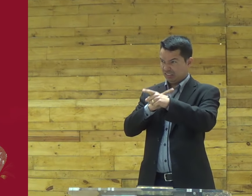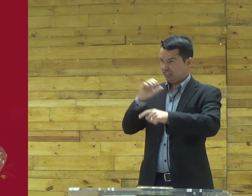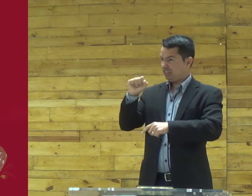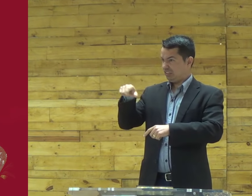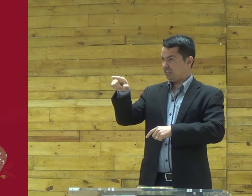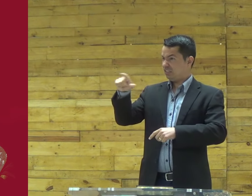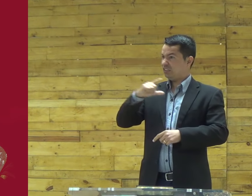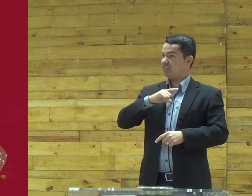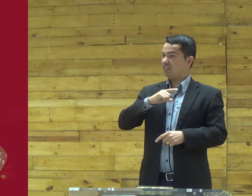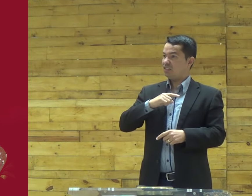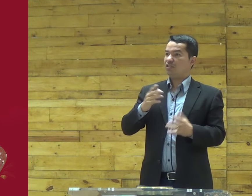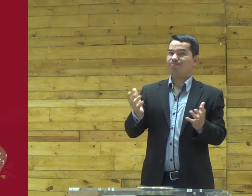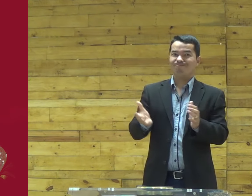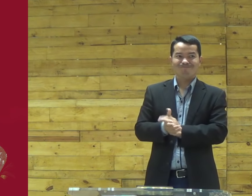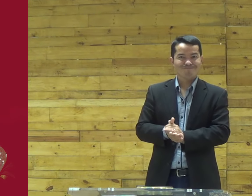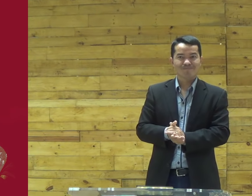Você acha que tem? Tem sim.